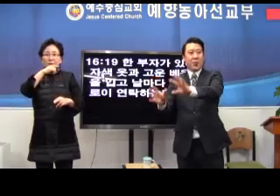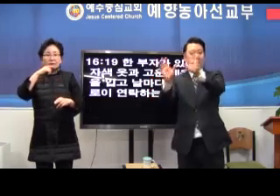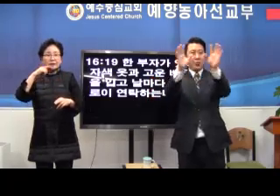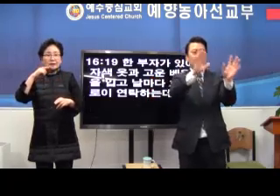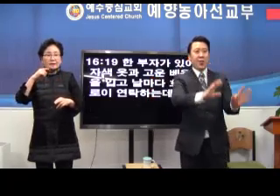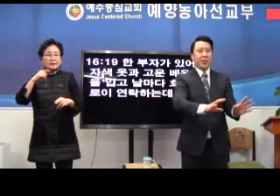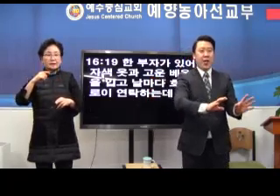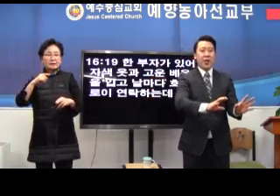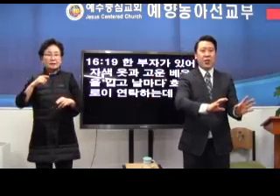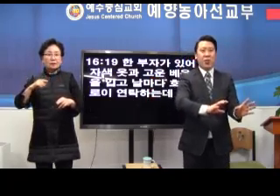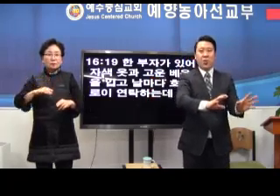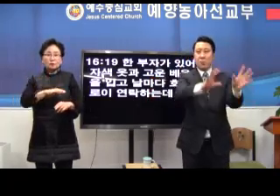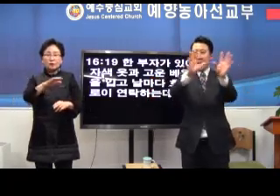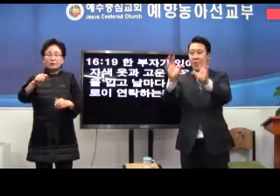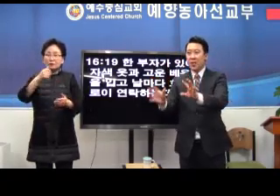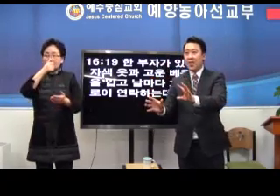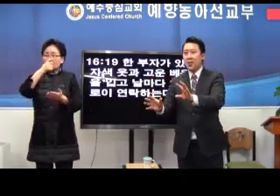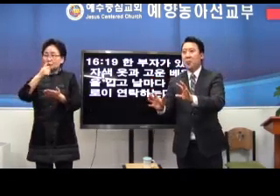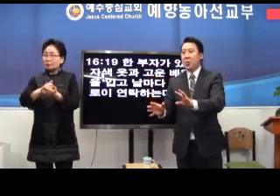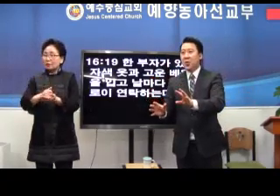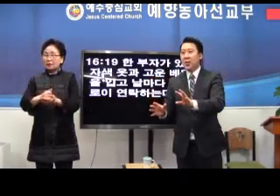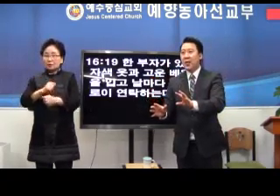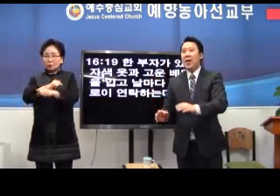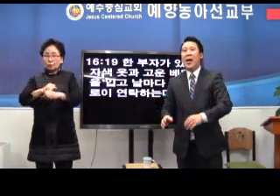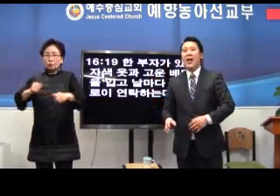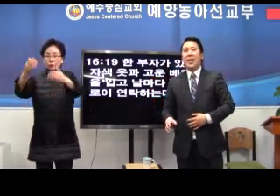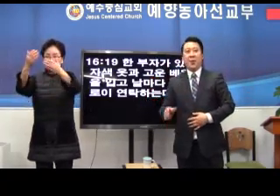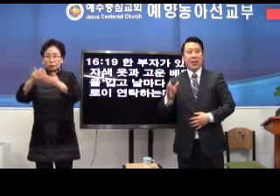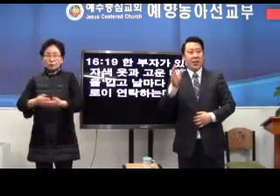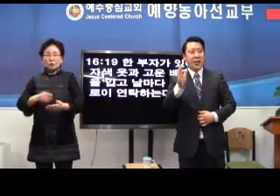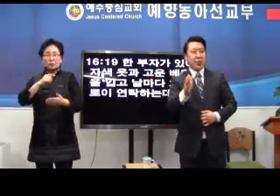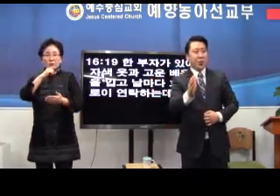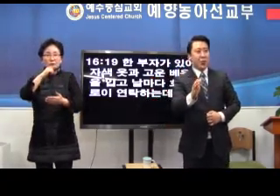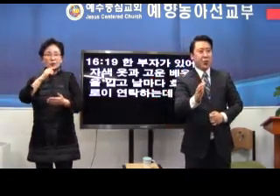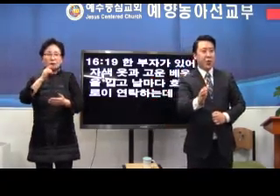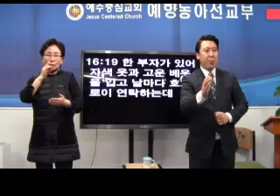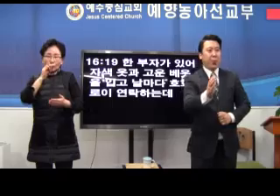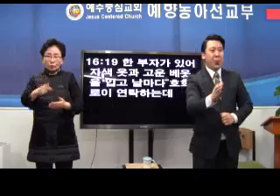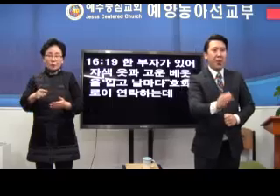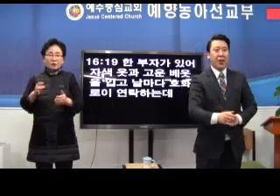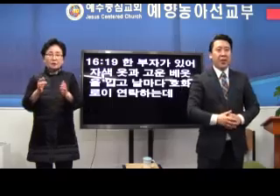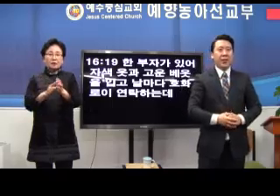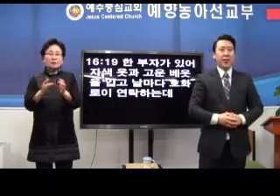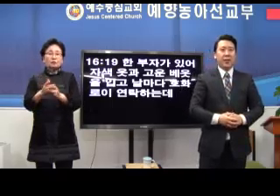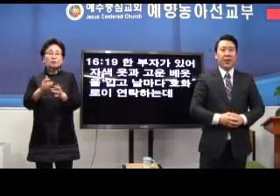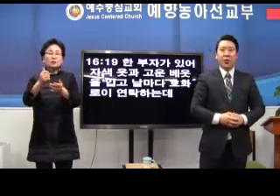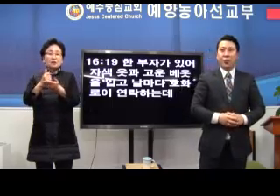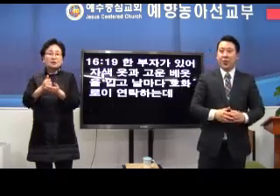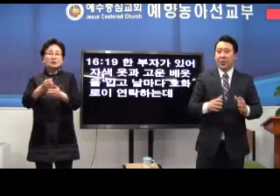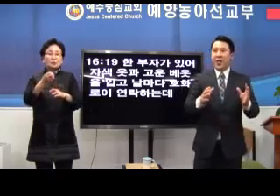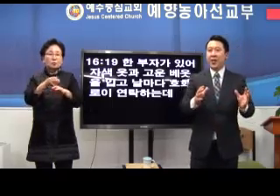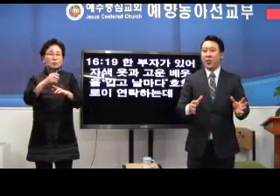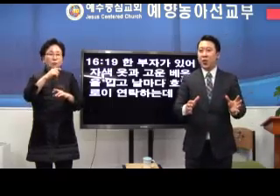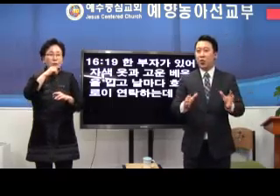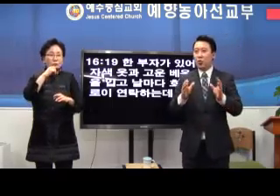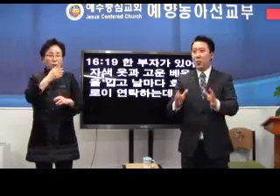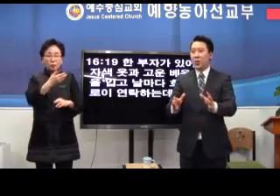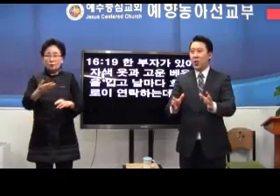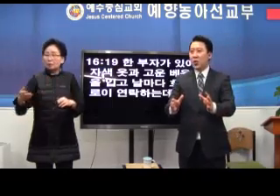피, 우리를 재앙에서 넘긴 피, 이 피는 하나님의 아들 예수 그리스도의 보혈밖에는 우리를 재앙에서 죽음에서